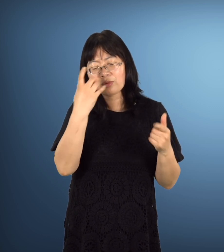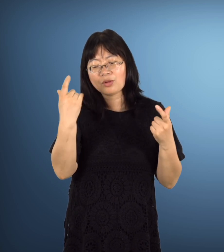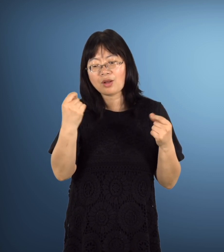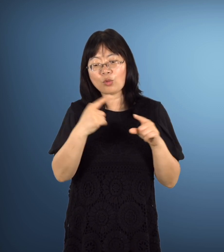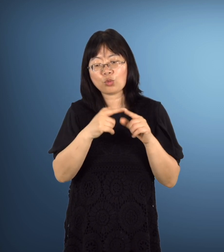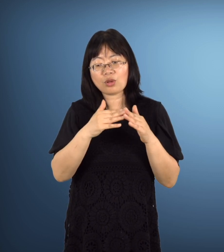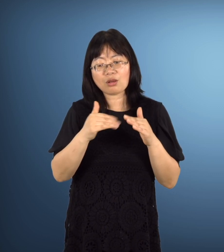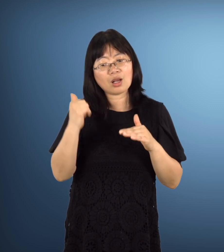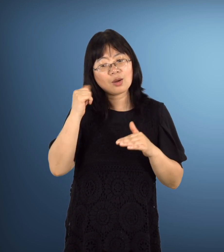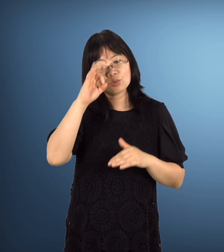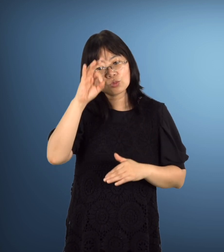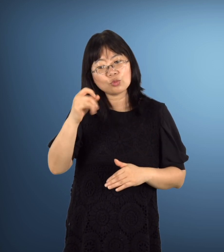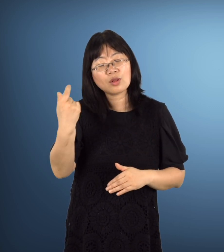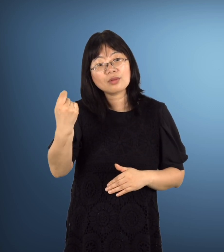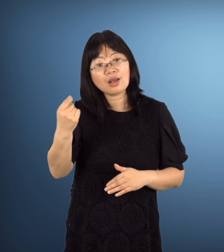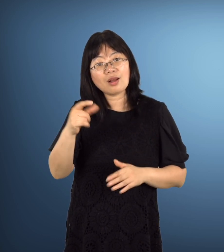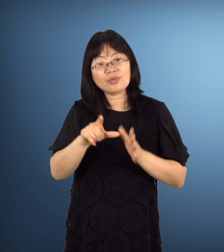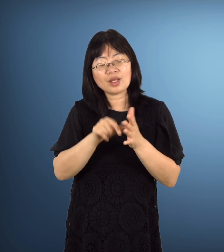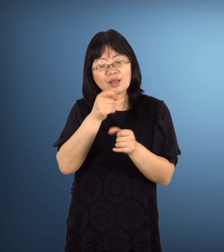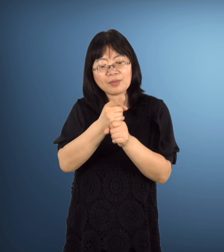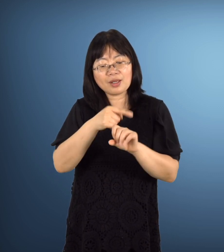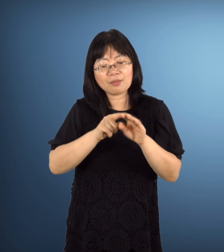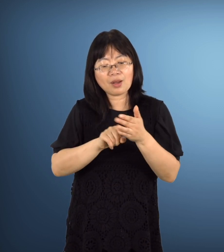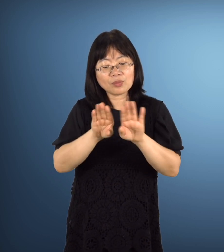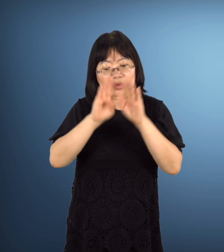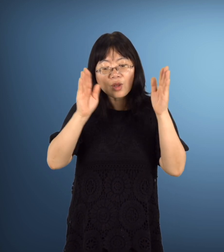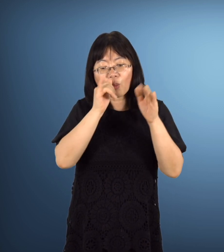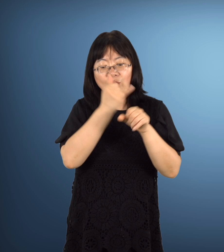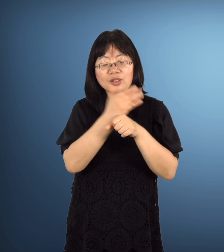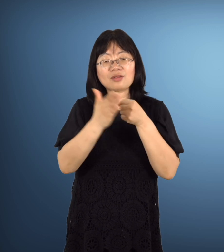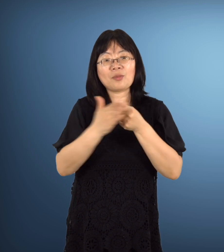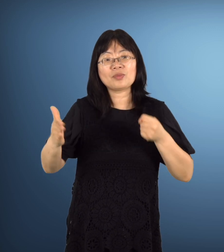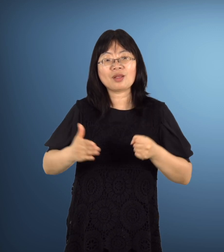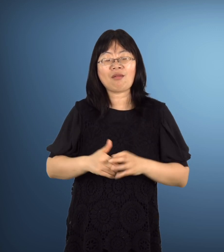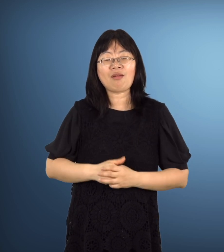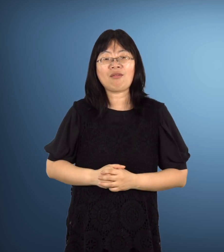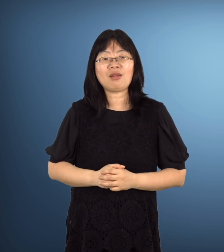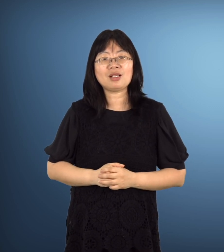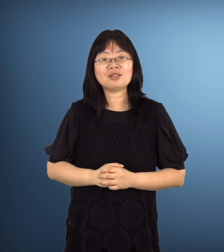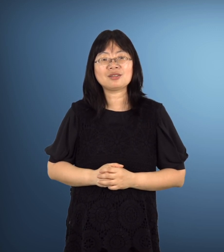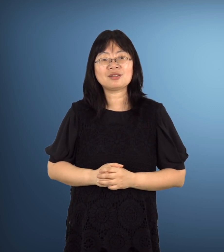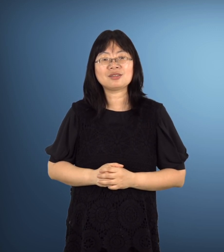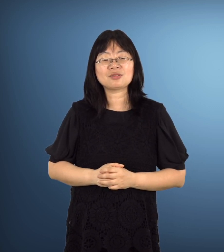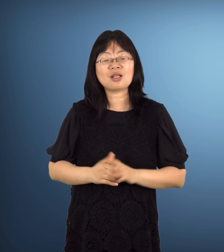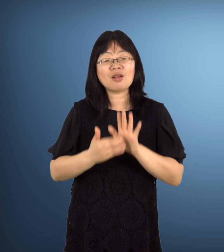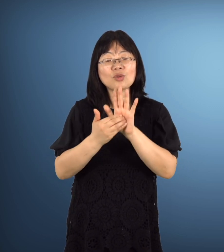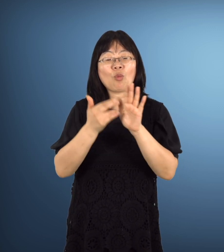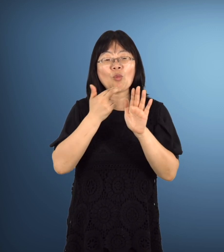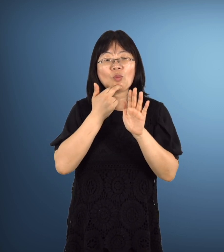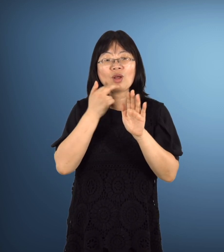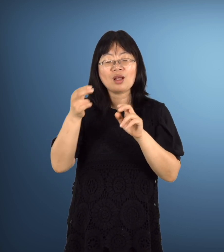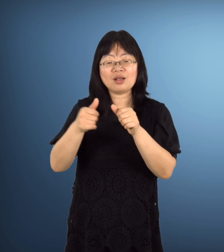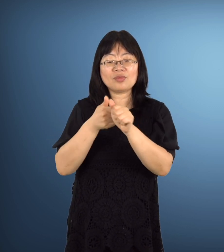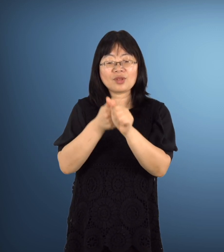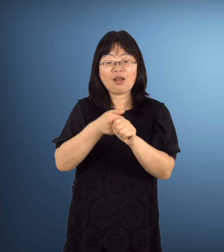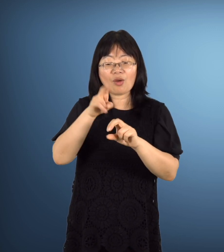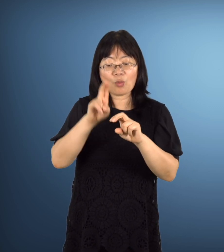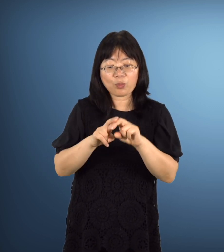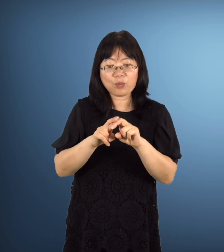가볼래? 그때 이미 마음이 다 열어져 있단 말이에요. 그냥 저항 없이 따라와